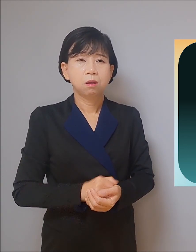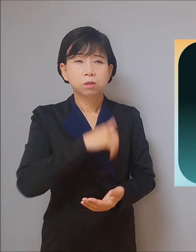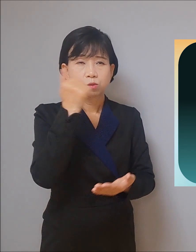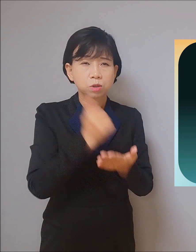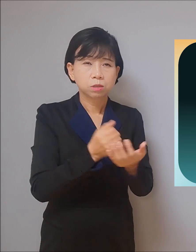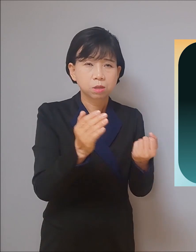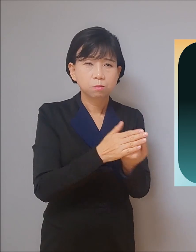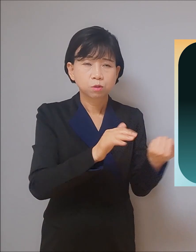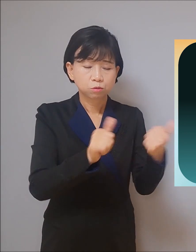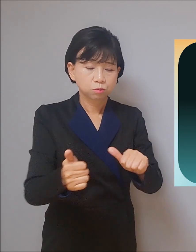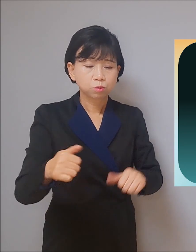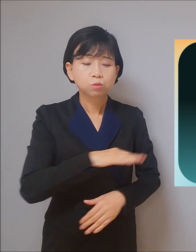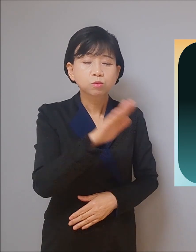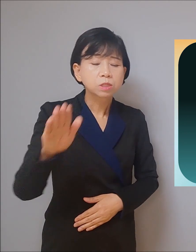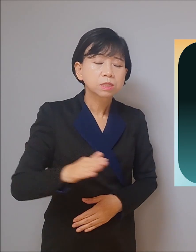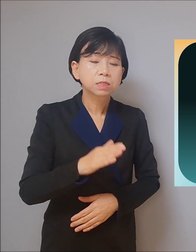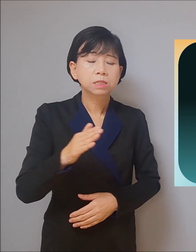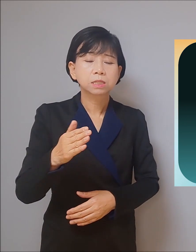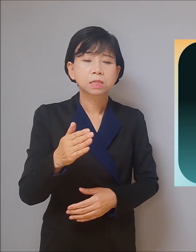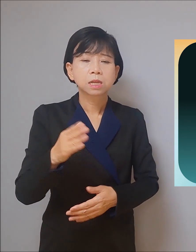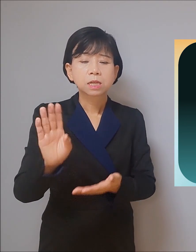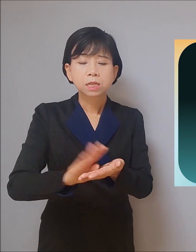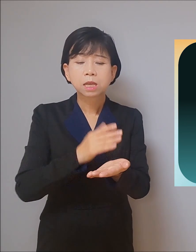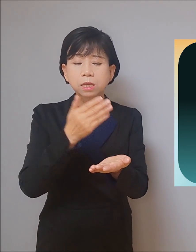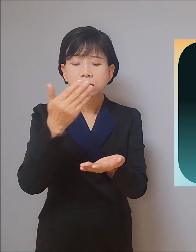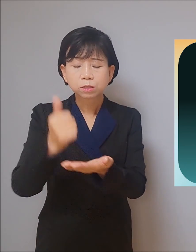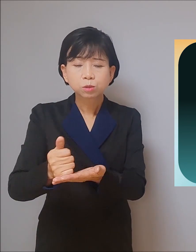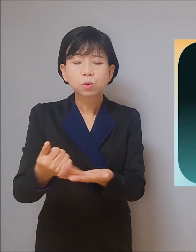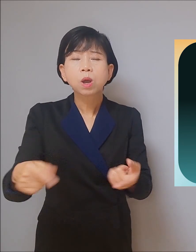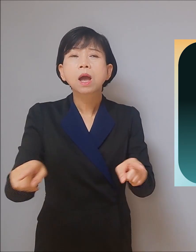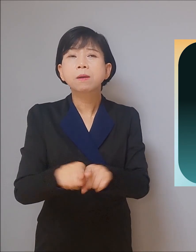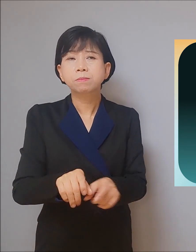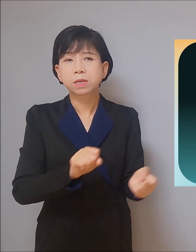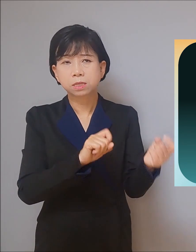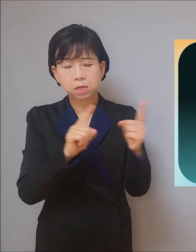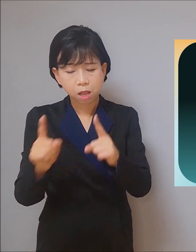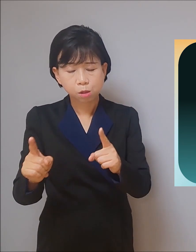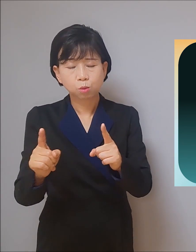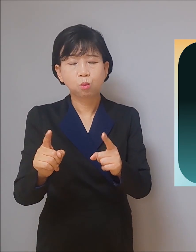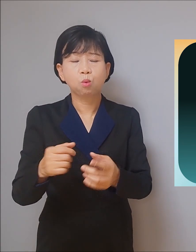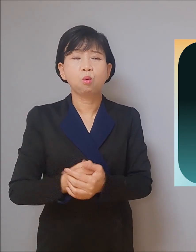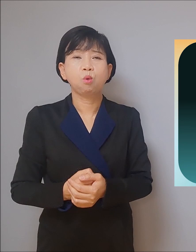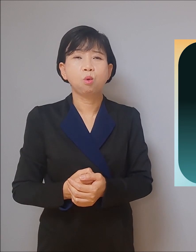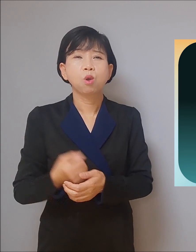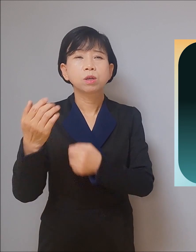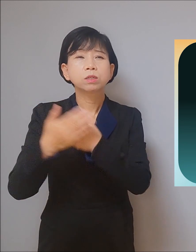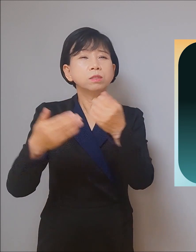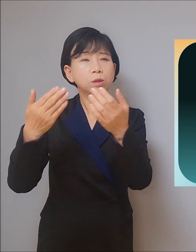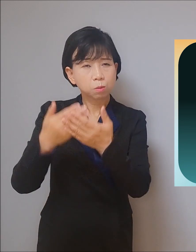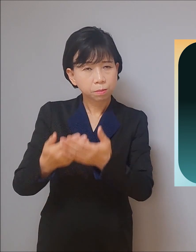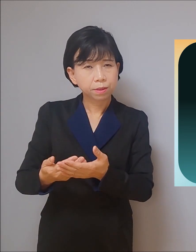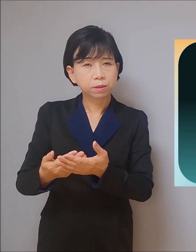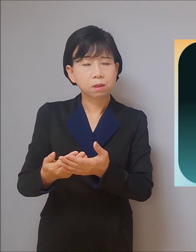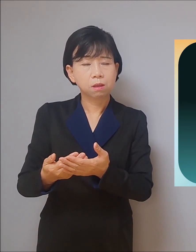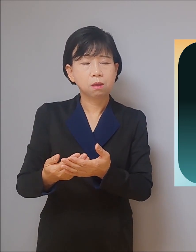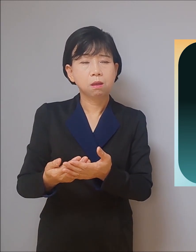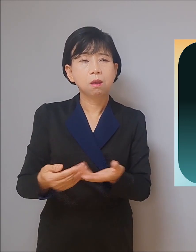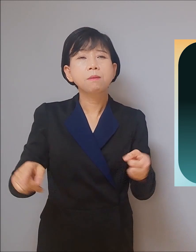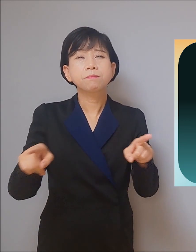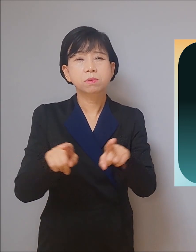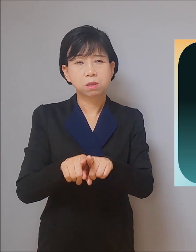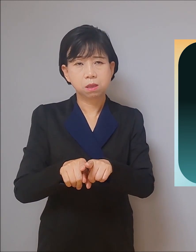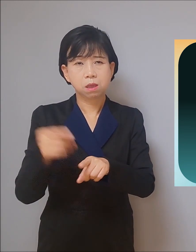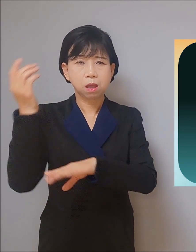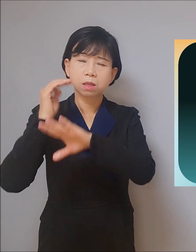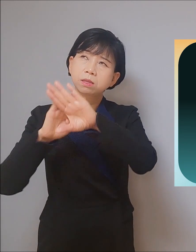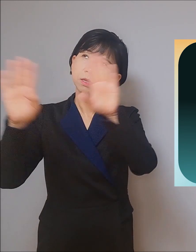은혜로 구원을 받은 것이라. 또 함께 일으키사 그리스도 예수 안에서 함께 하늘에 앉히시니. 아멘.